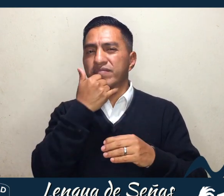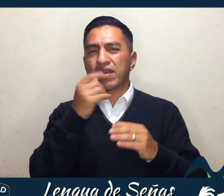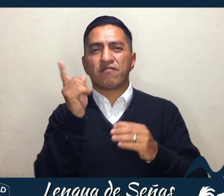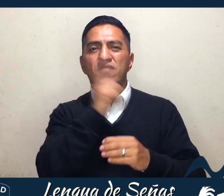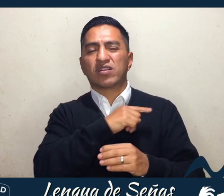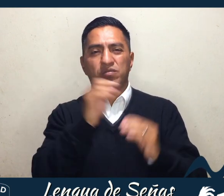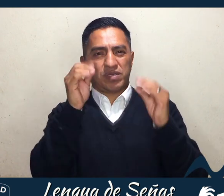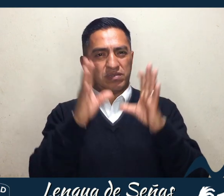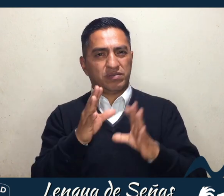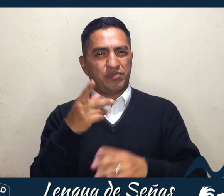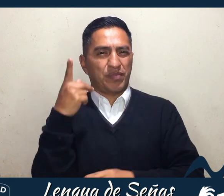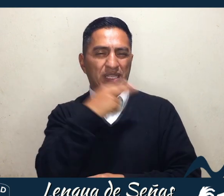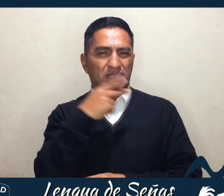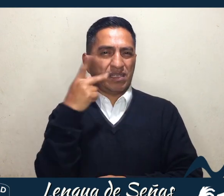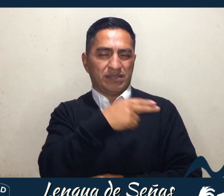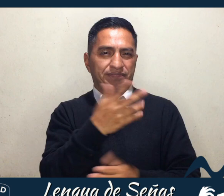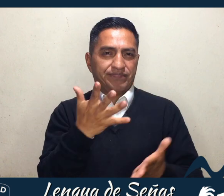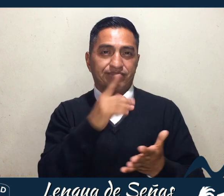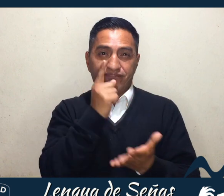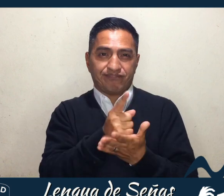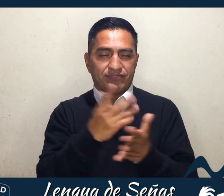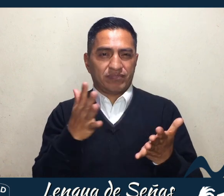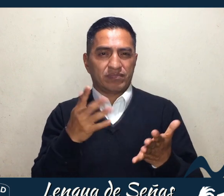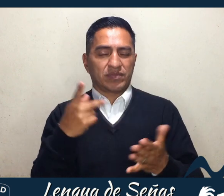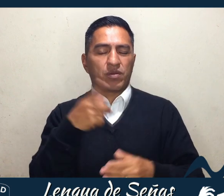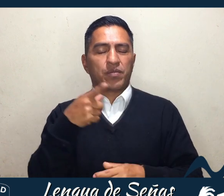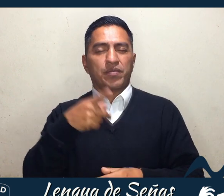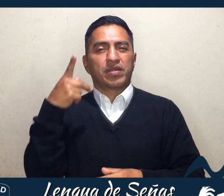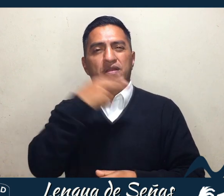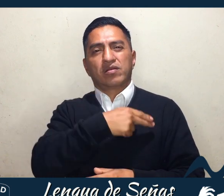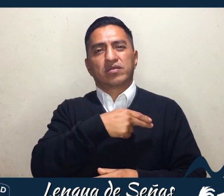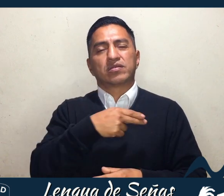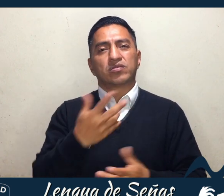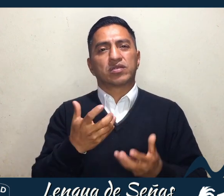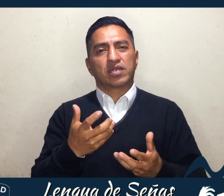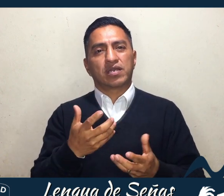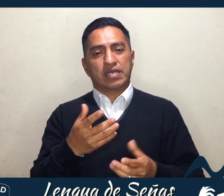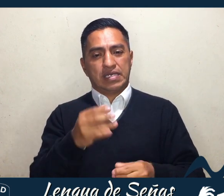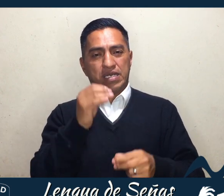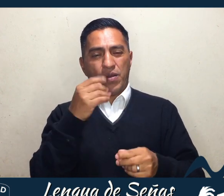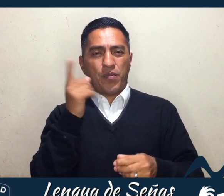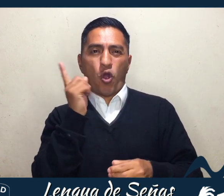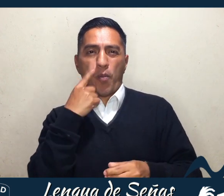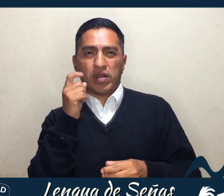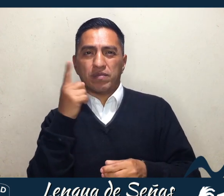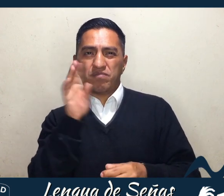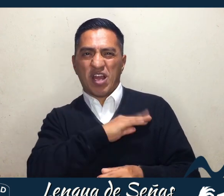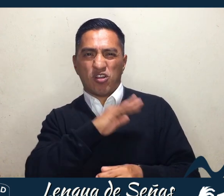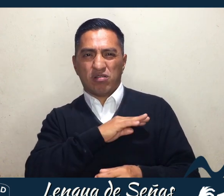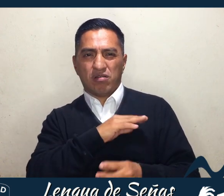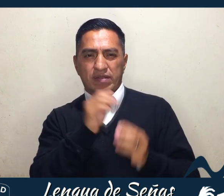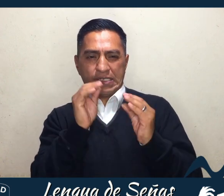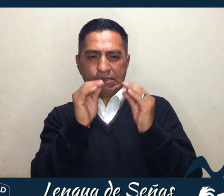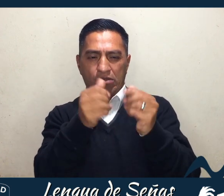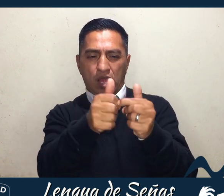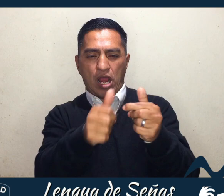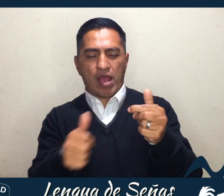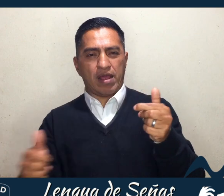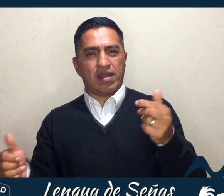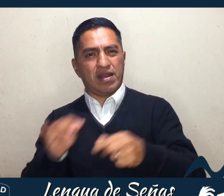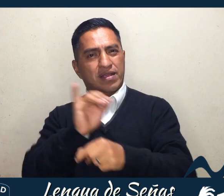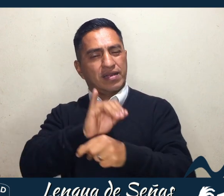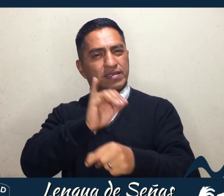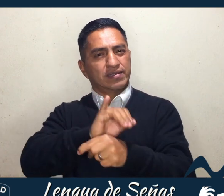Obviamente, querían aprovechar cualquier manera de alejar a la iglesia de un corazón hacia